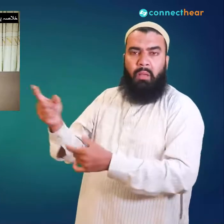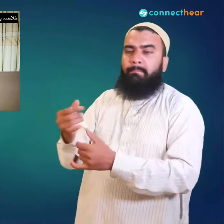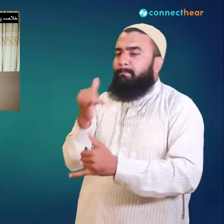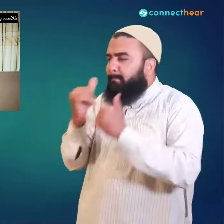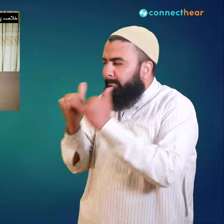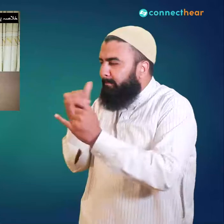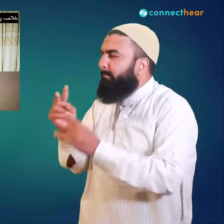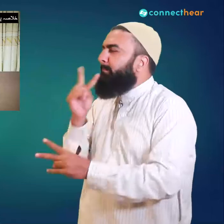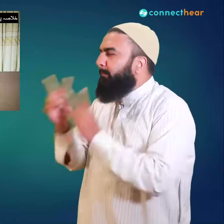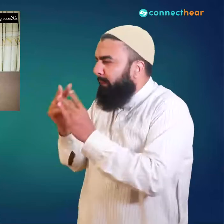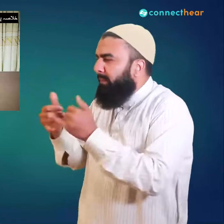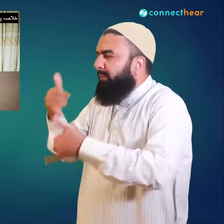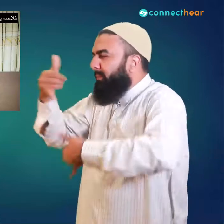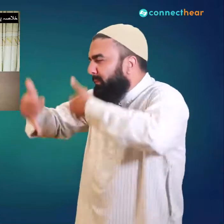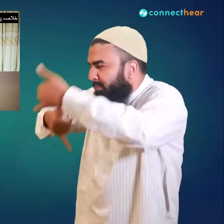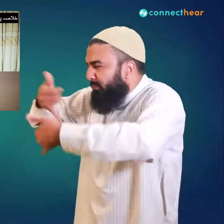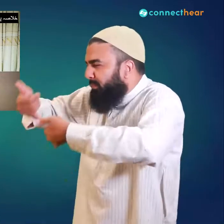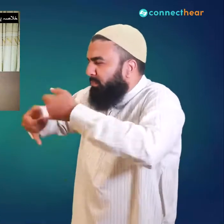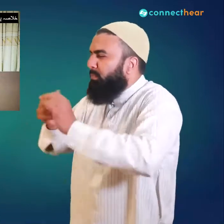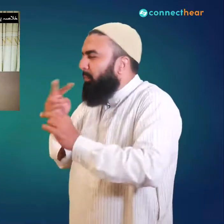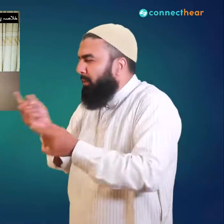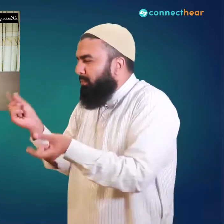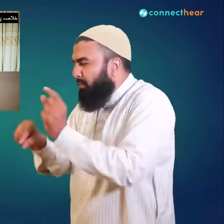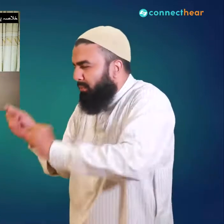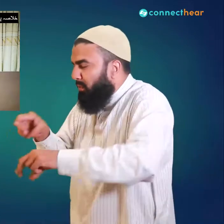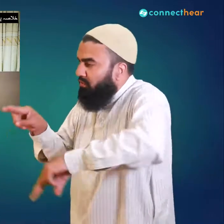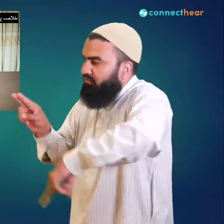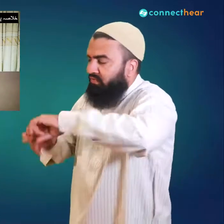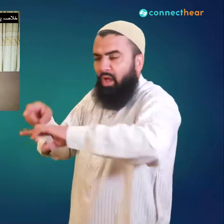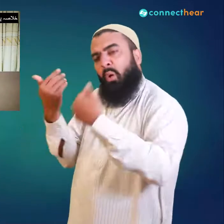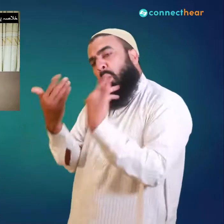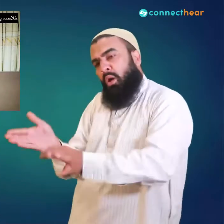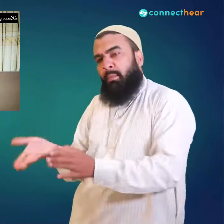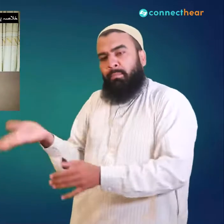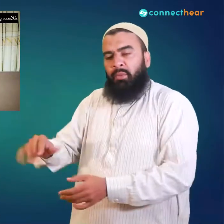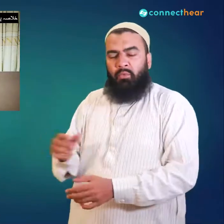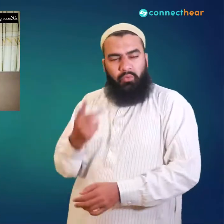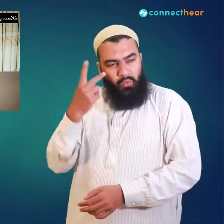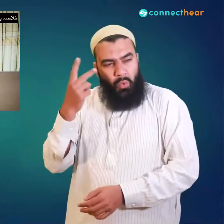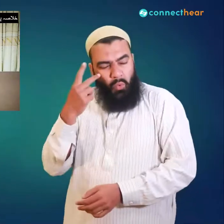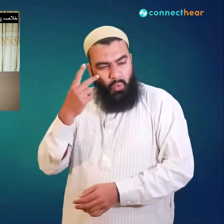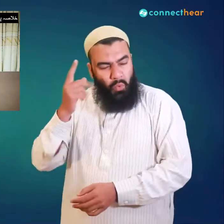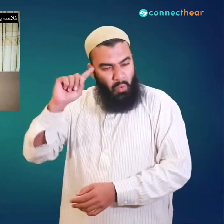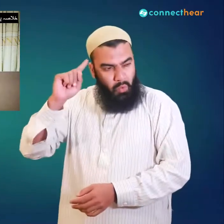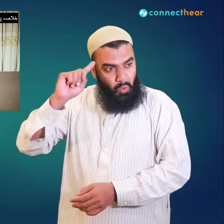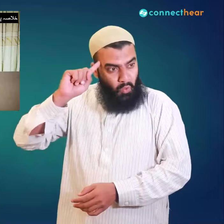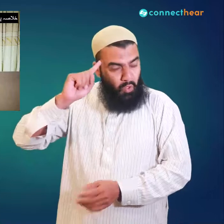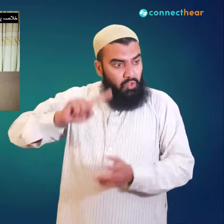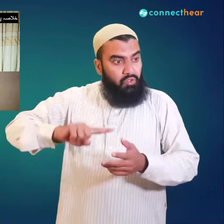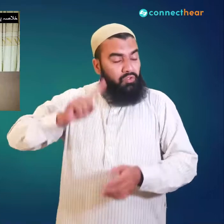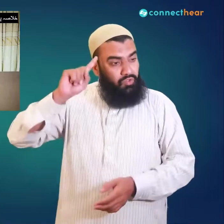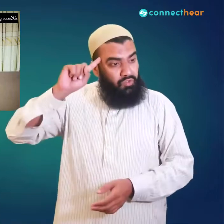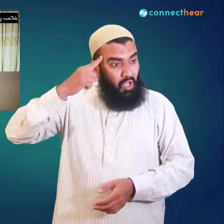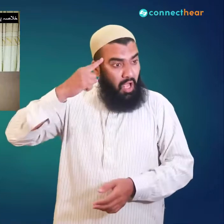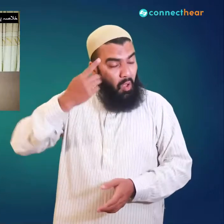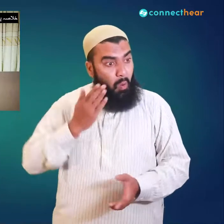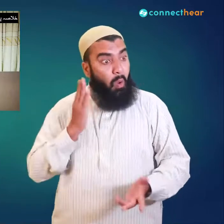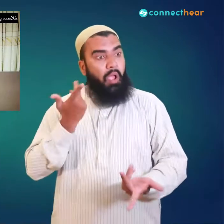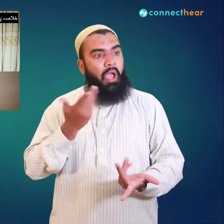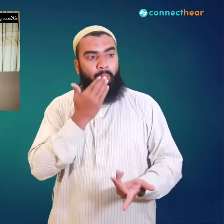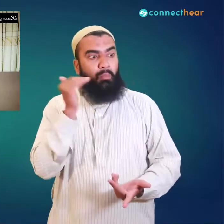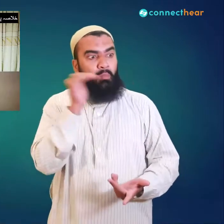تیار کر لینا۔ اہل ایمان کو اس آیت مبارکہ میں تیاری کا حکم دیا جا رہا ہے۔ اپنے